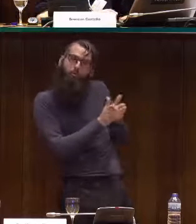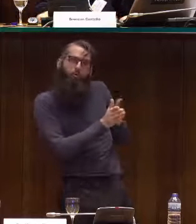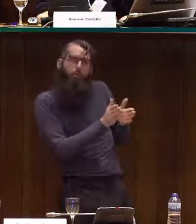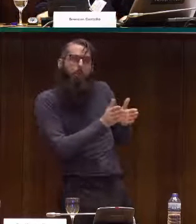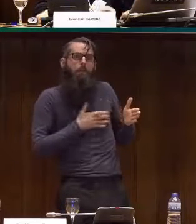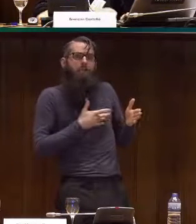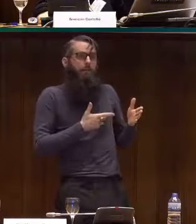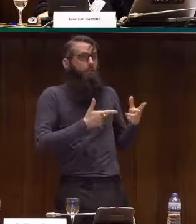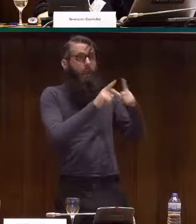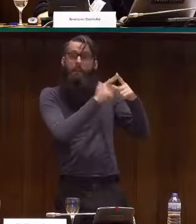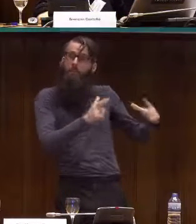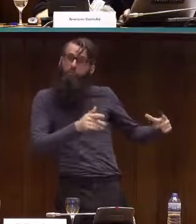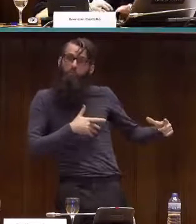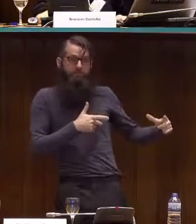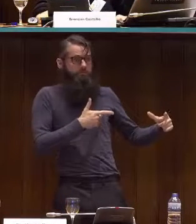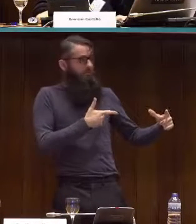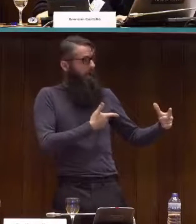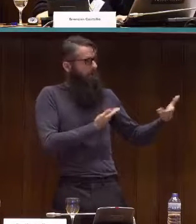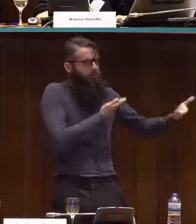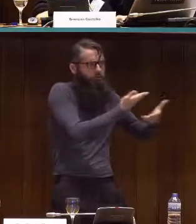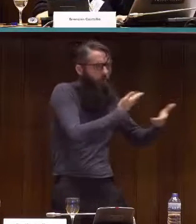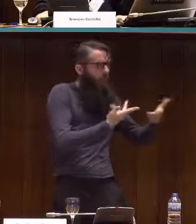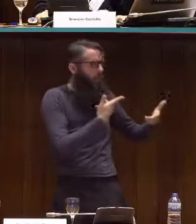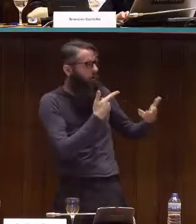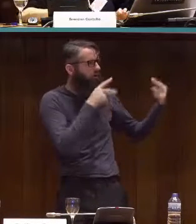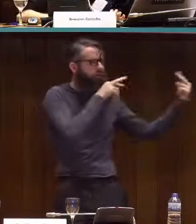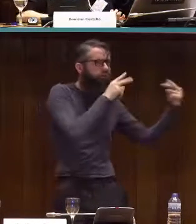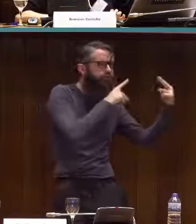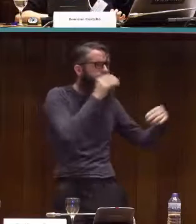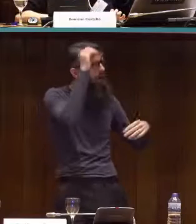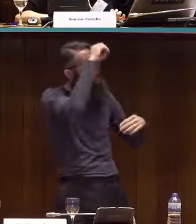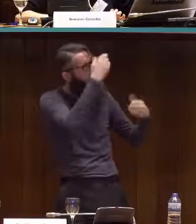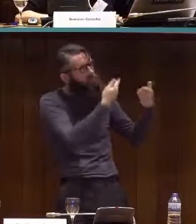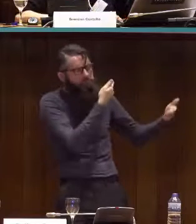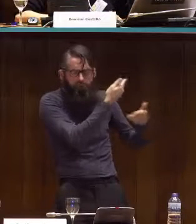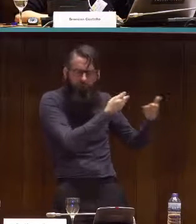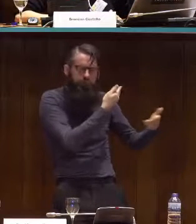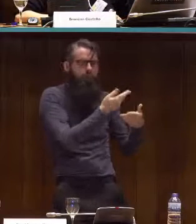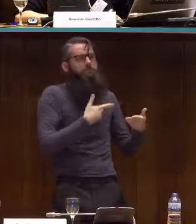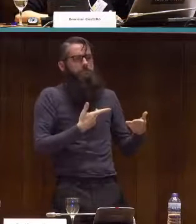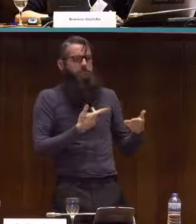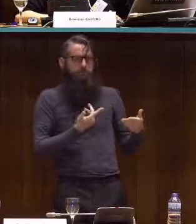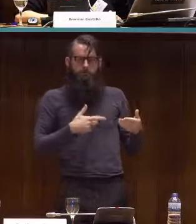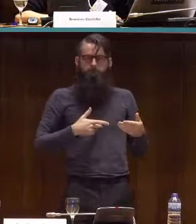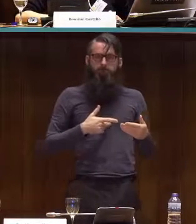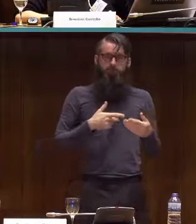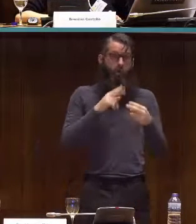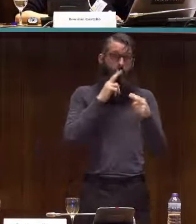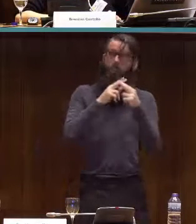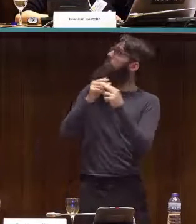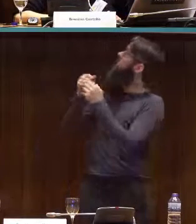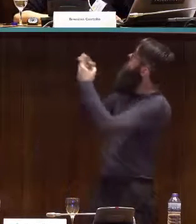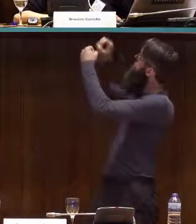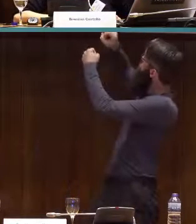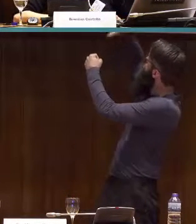de la LSC a Delfina Liaga y a Santiago Frigola, y por el lado de la LSE a Luis Antonio Gómez Díez y